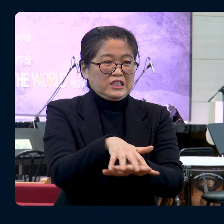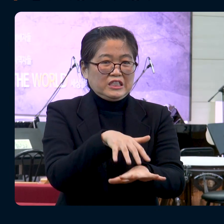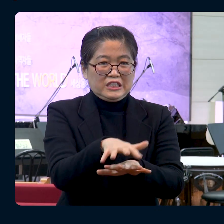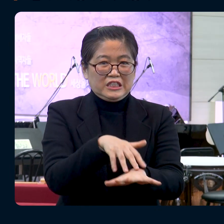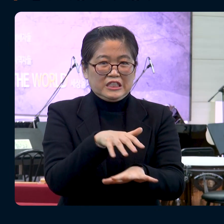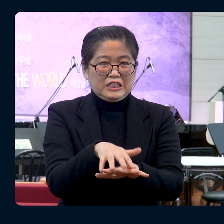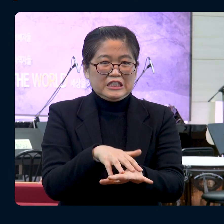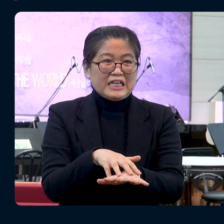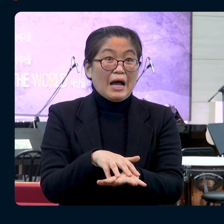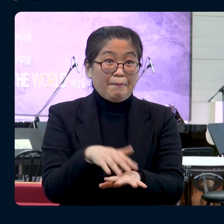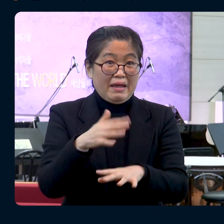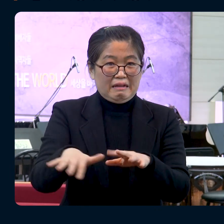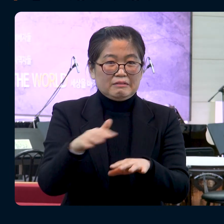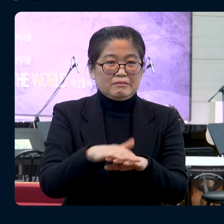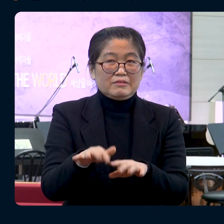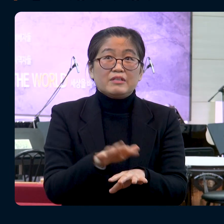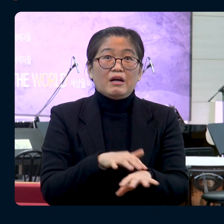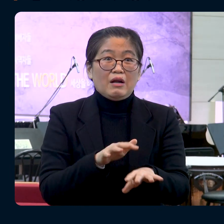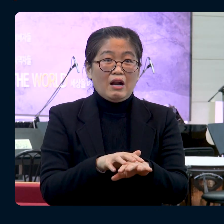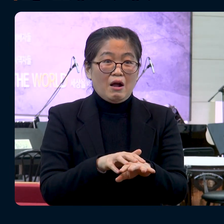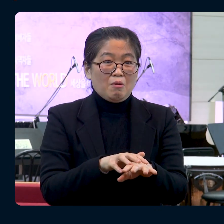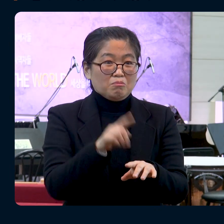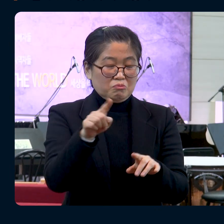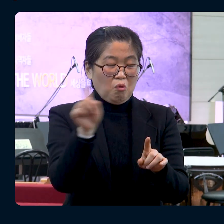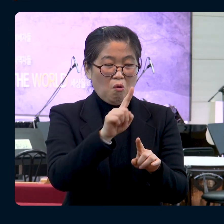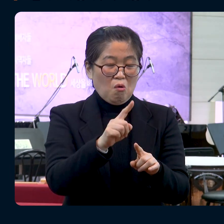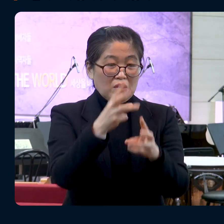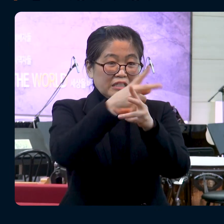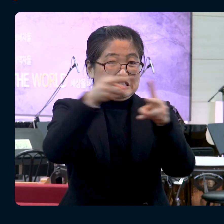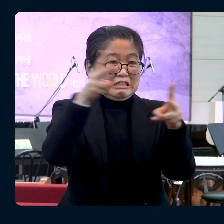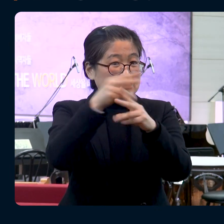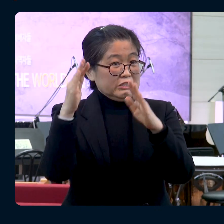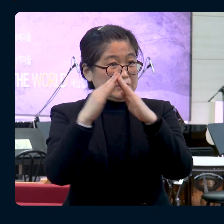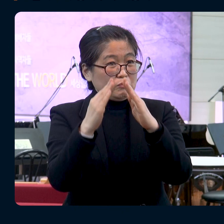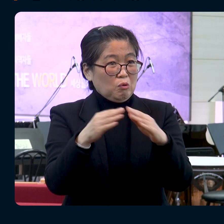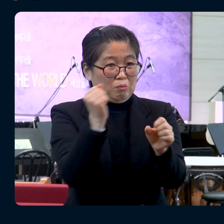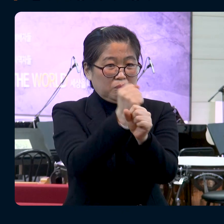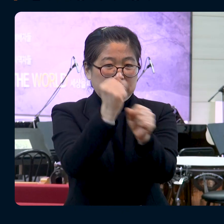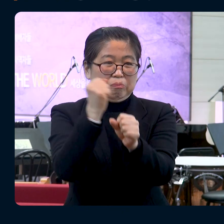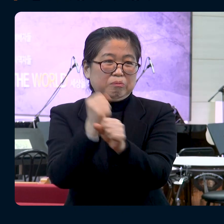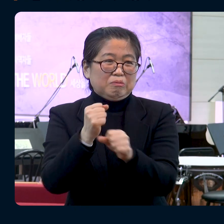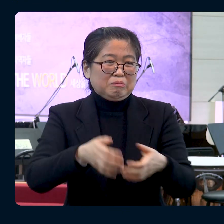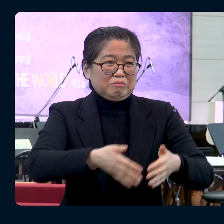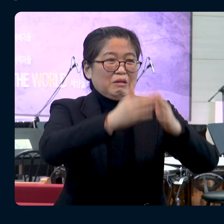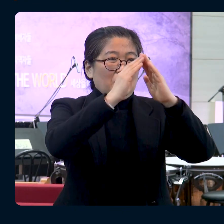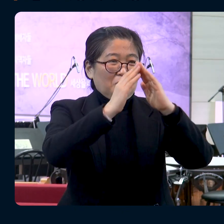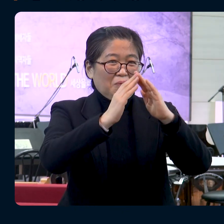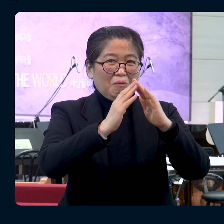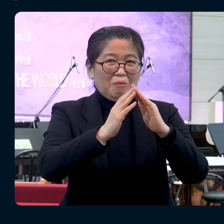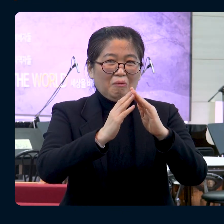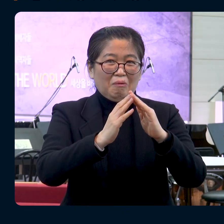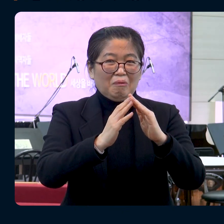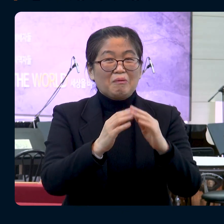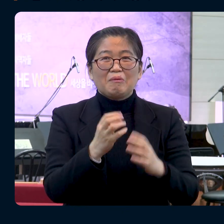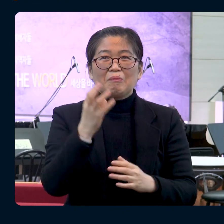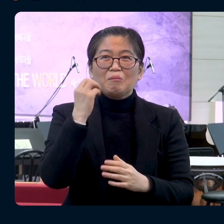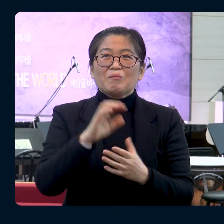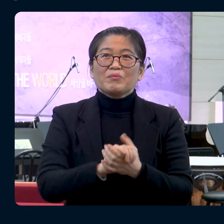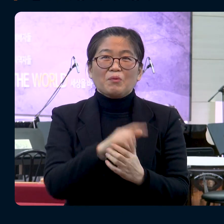같은 애들은요, 그 안에다가 판자로 2층 집도 지었어요. 그래서 자기 거기 살아요. 굉장히 비싼 집에 생각보다.